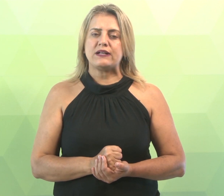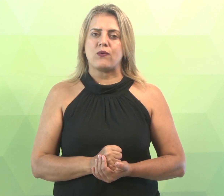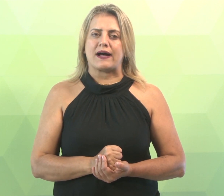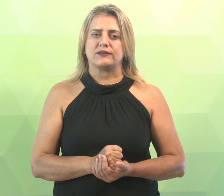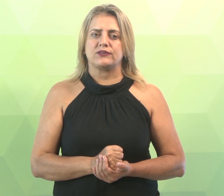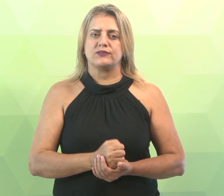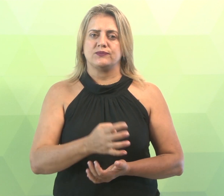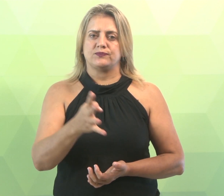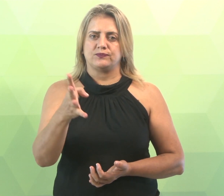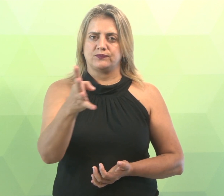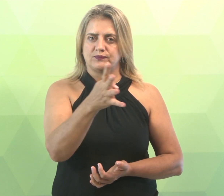44.